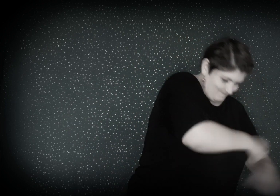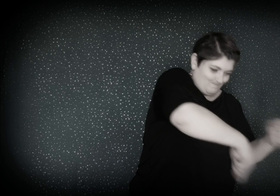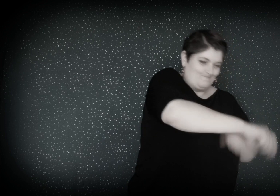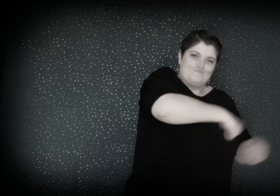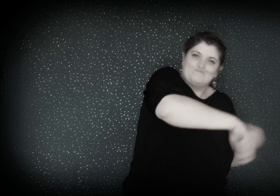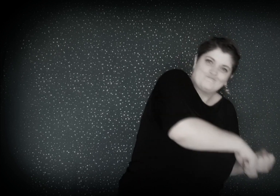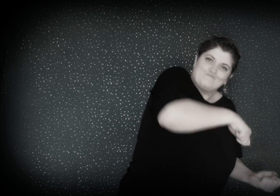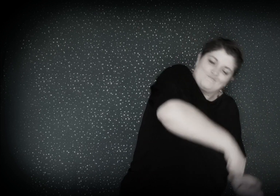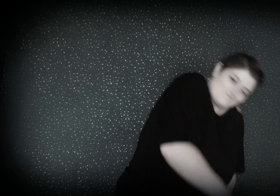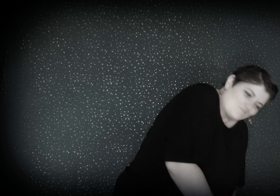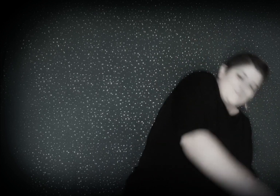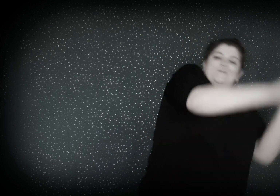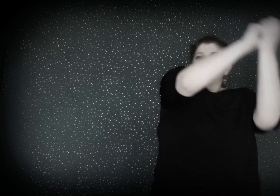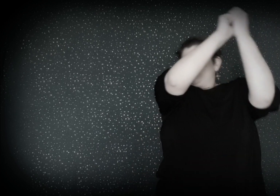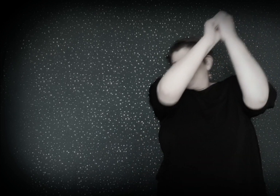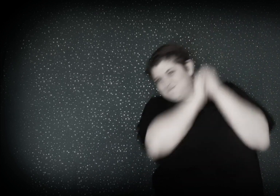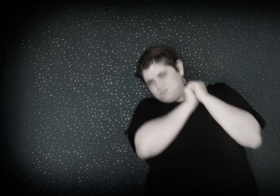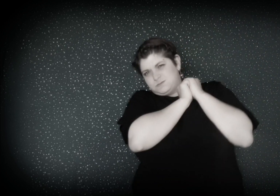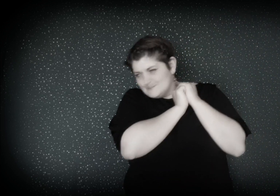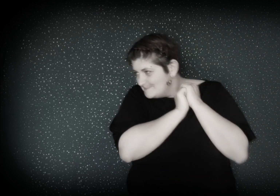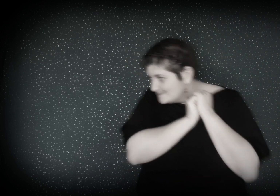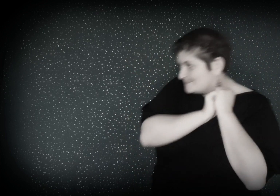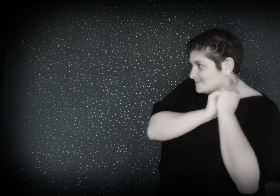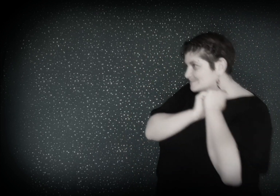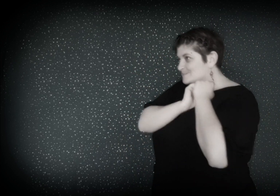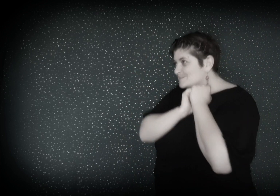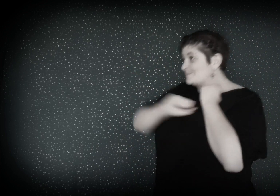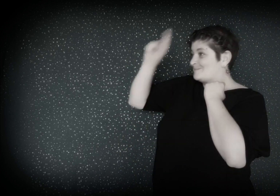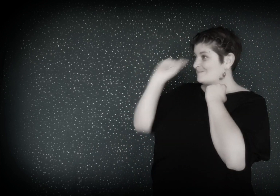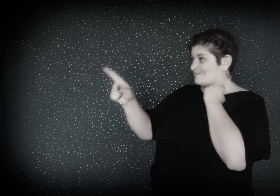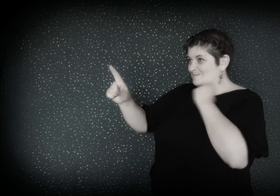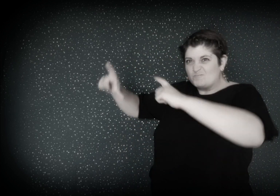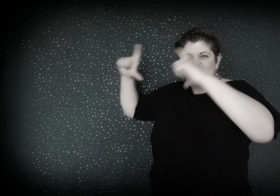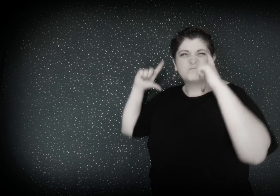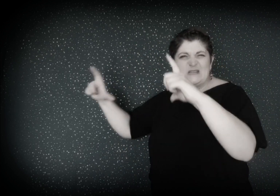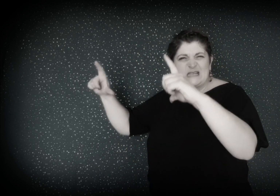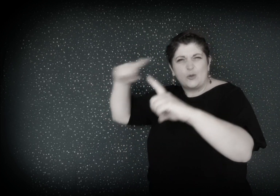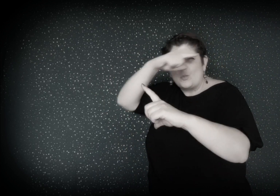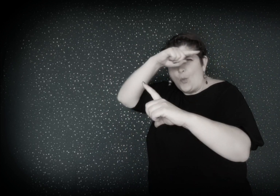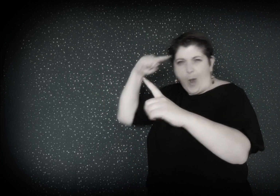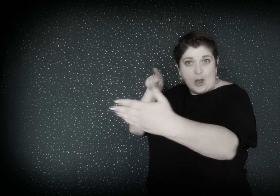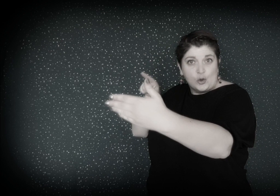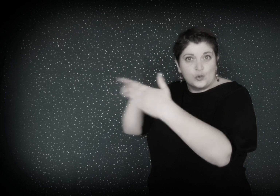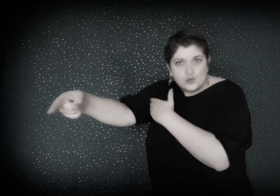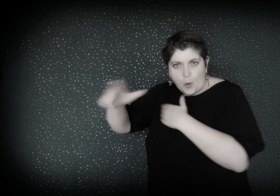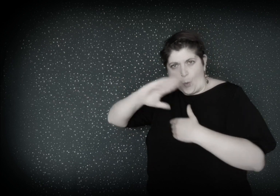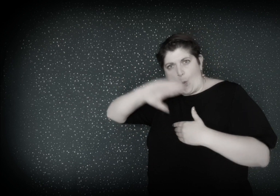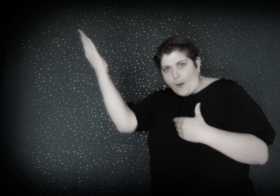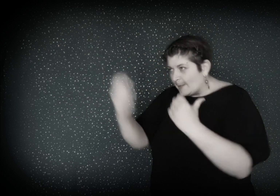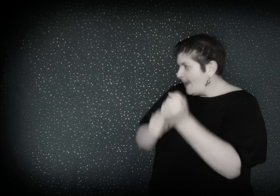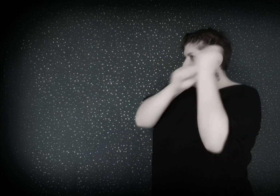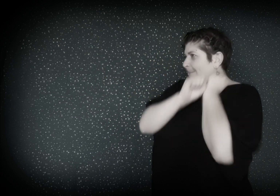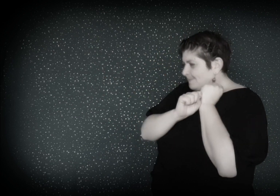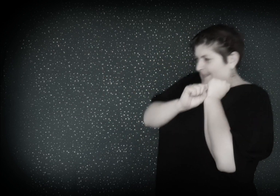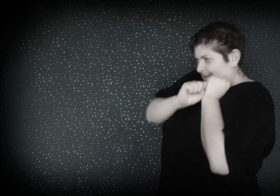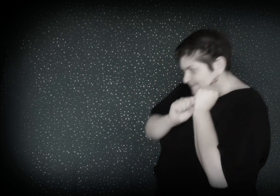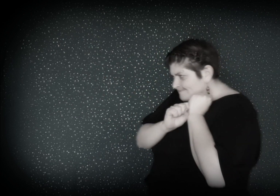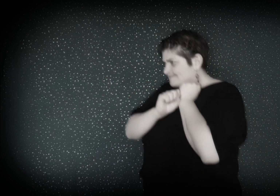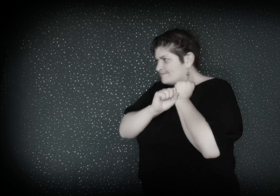Puis, elle prit son sac et sortit par un autre trou noir.